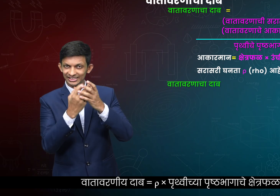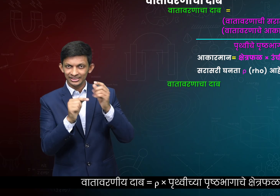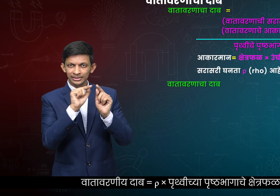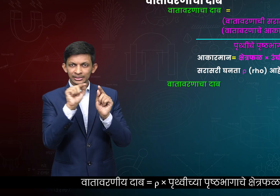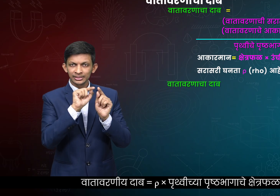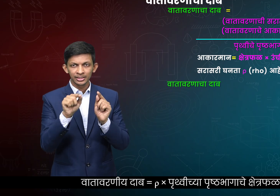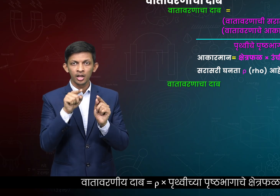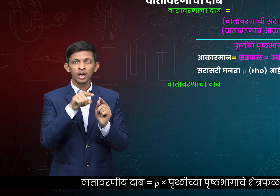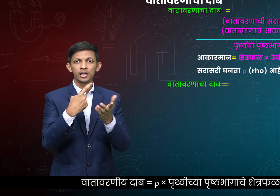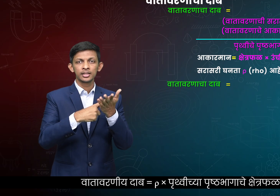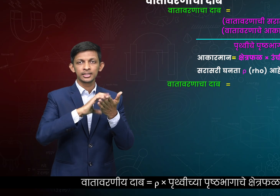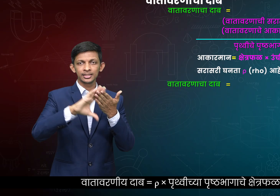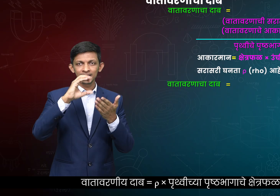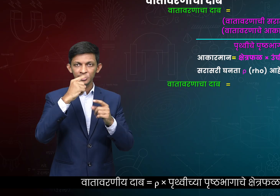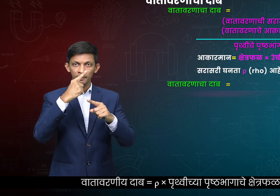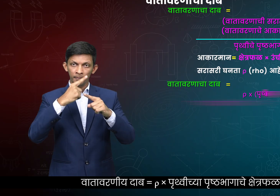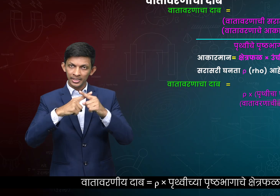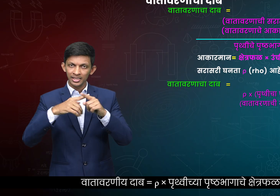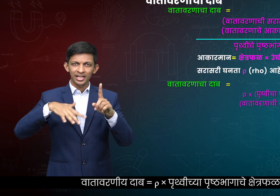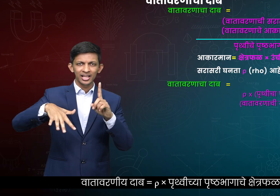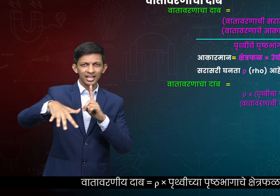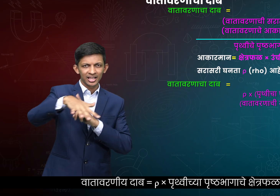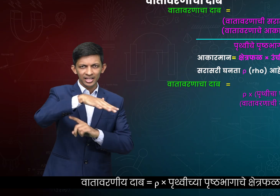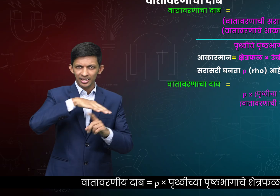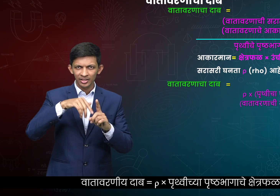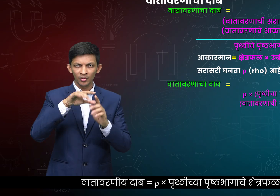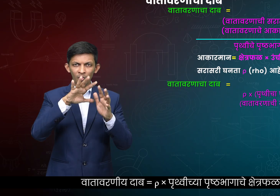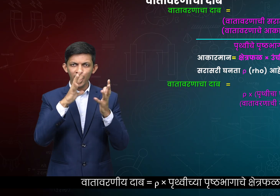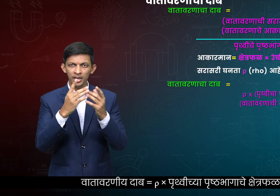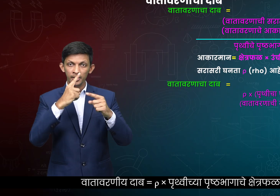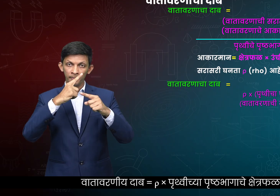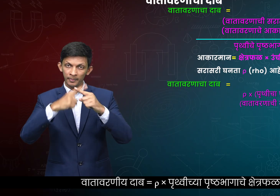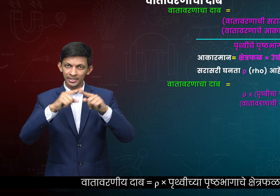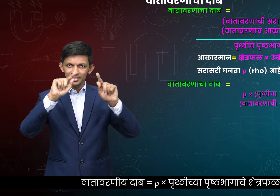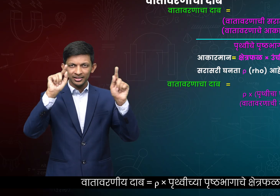वातावरणीय दाब पृथ्वीच्या पृष्ठभागाचे क्षेत्रफळ.